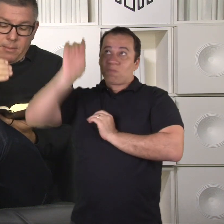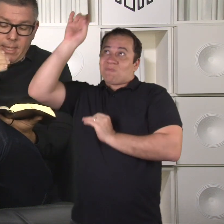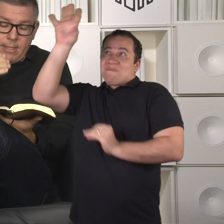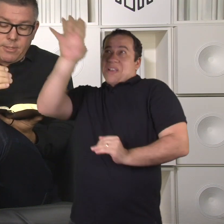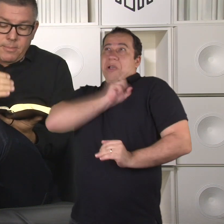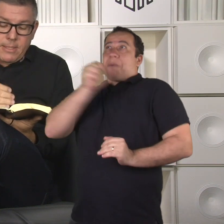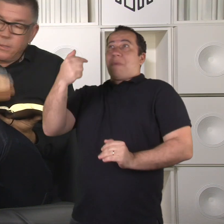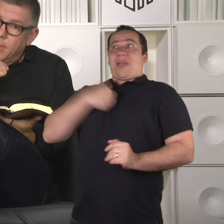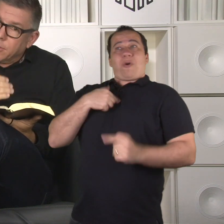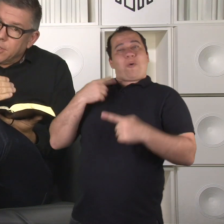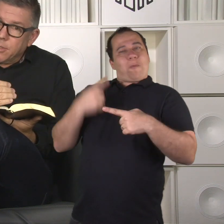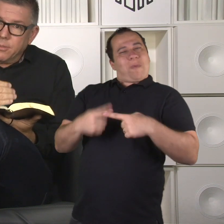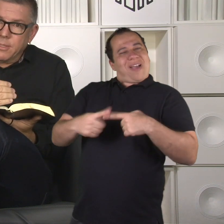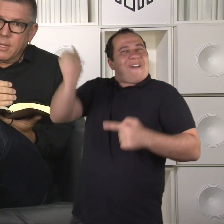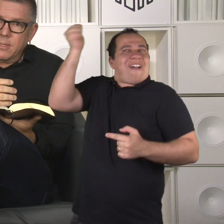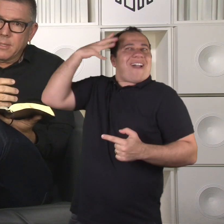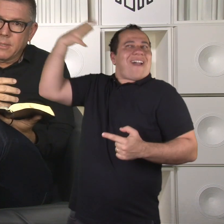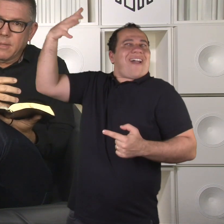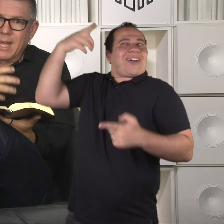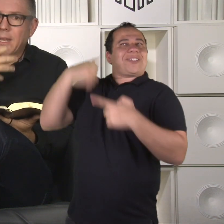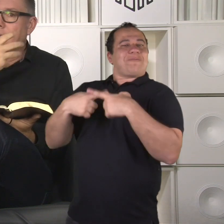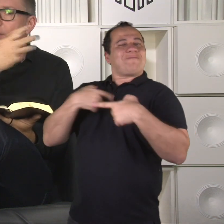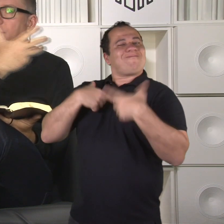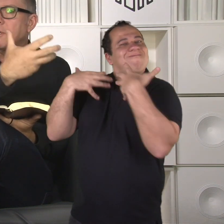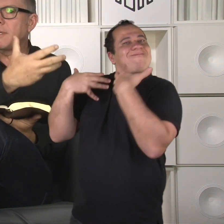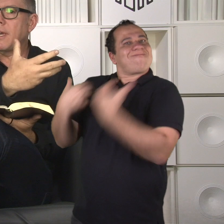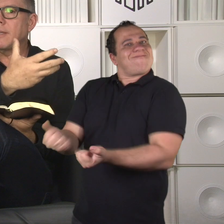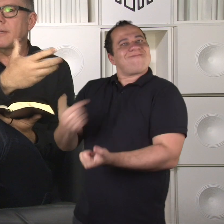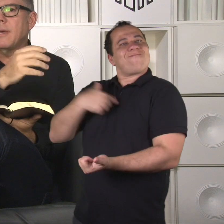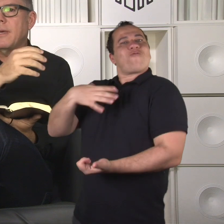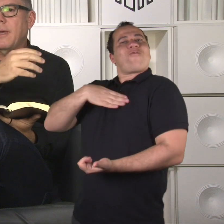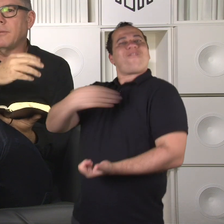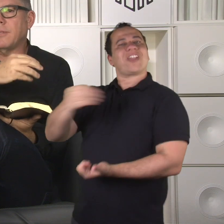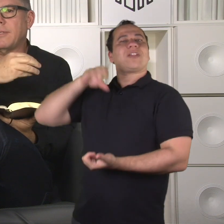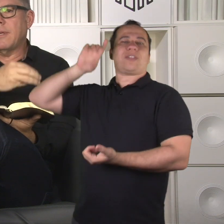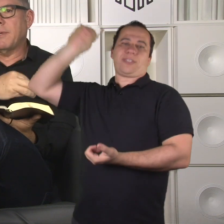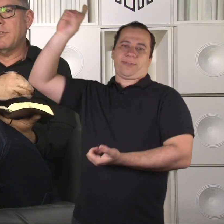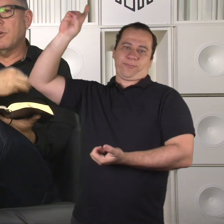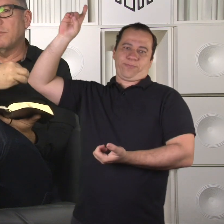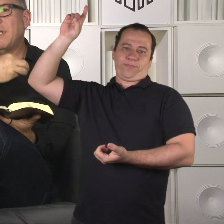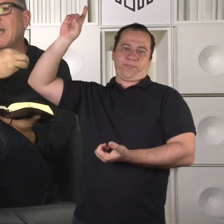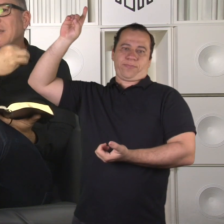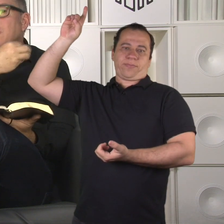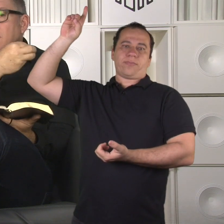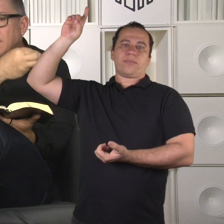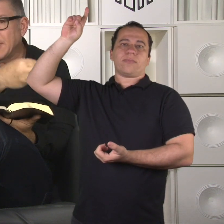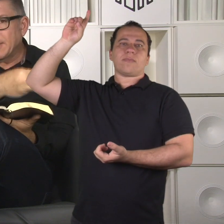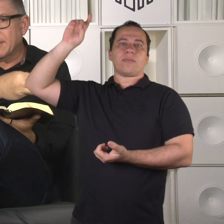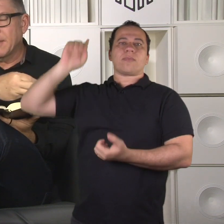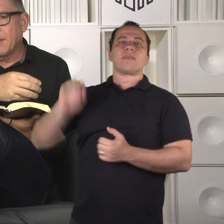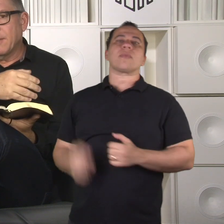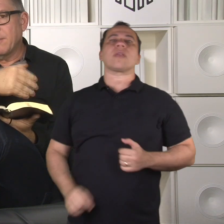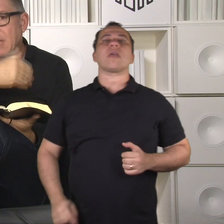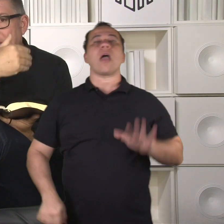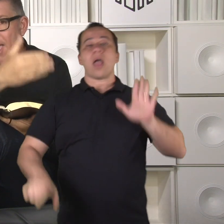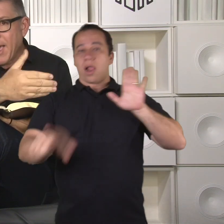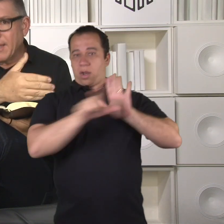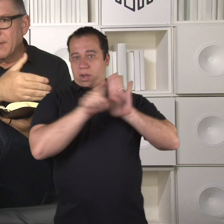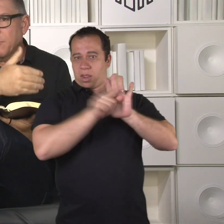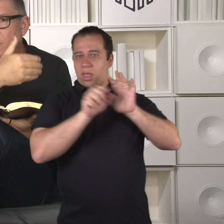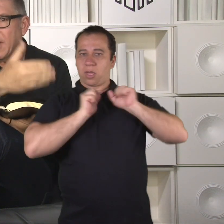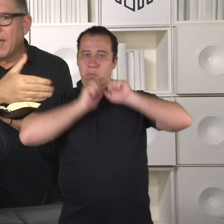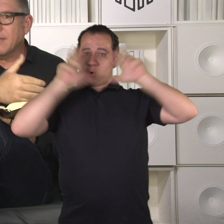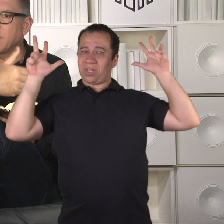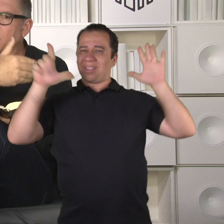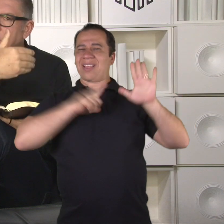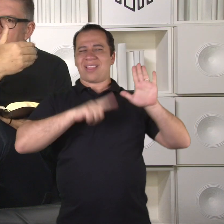numa determinada dimensão, é isso que Jesus está dizendo. A lei de Moisés é um sistema de obrigações, de